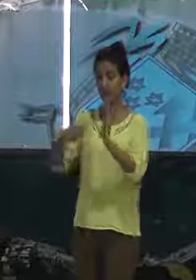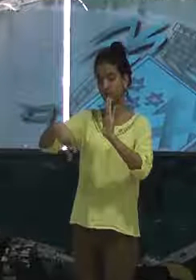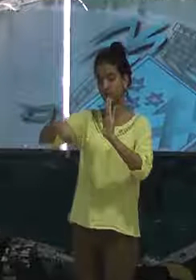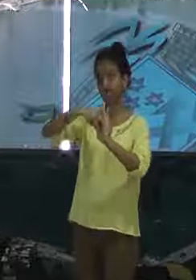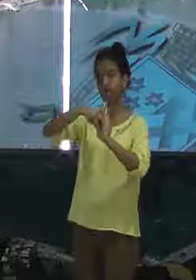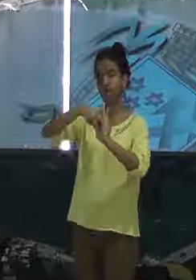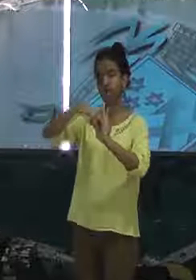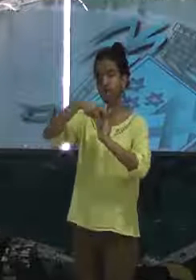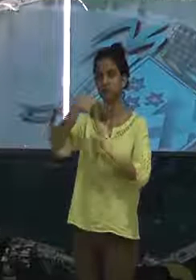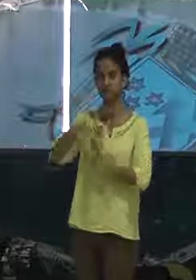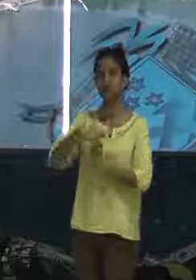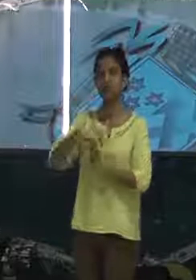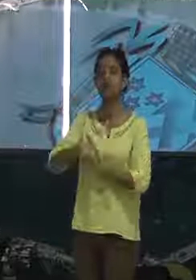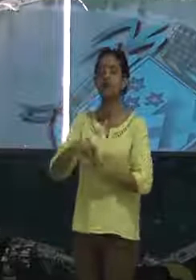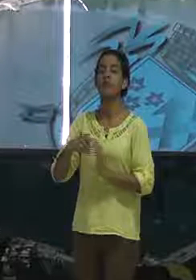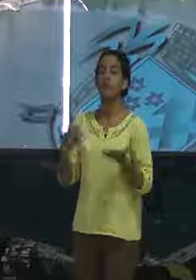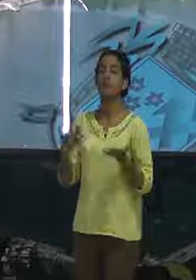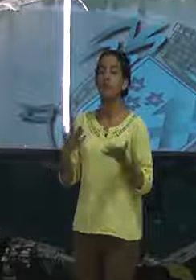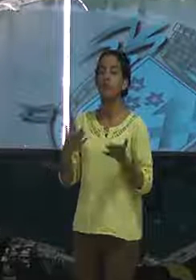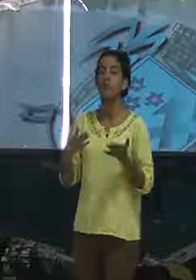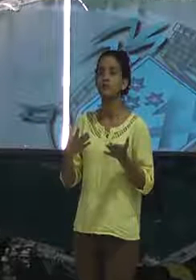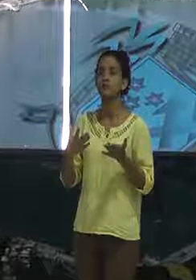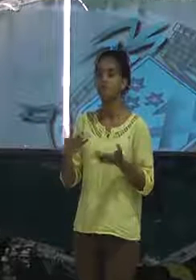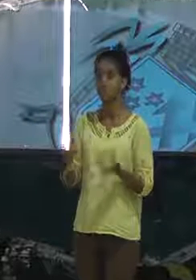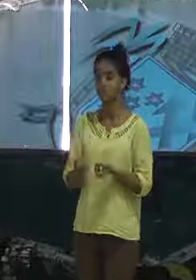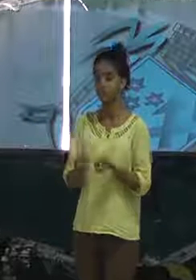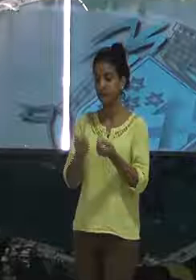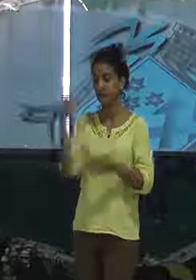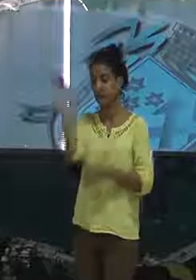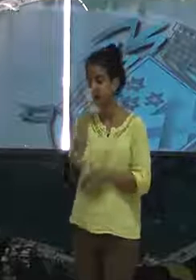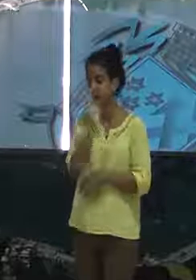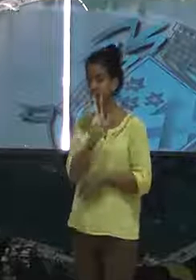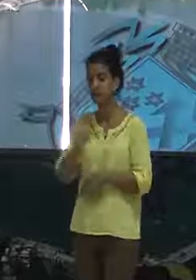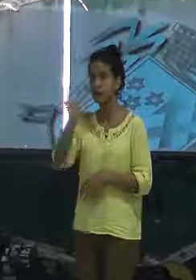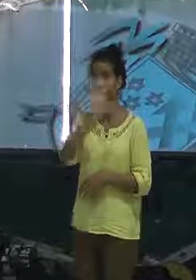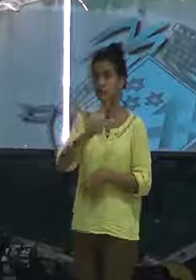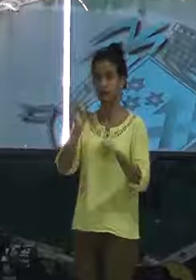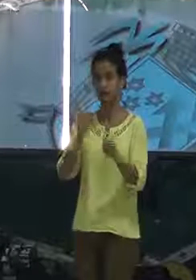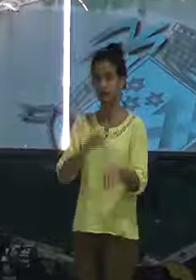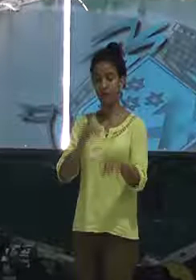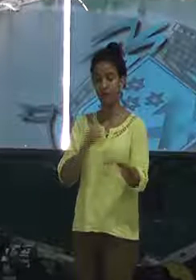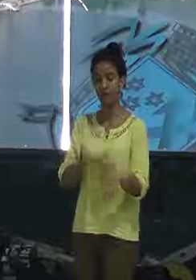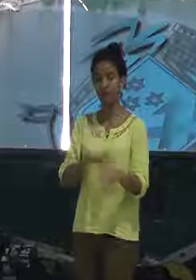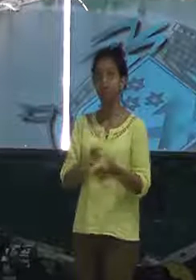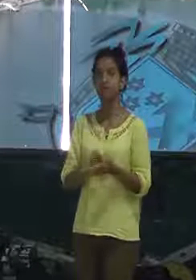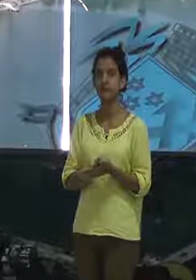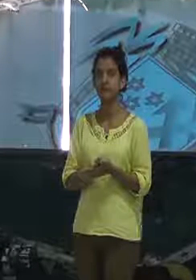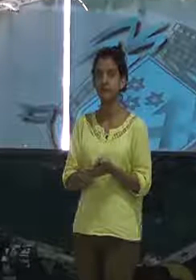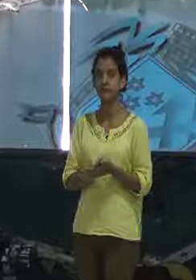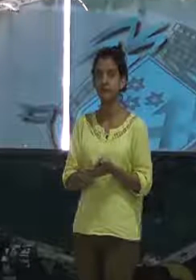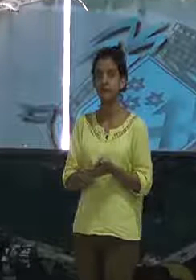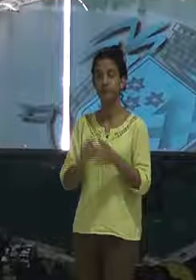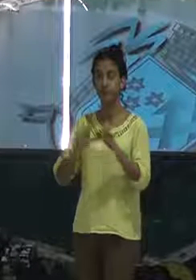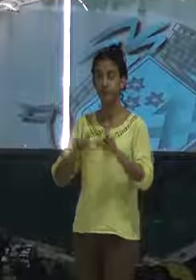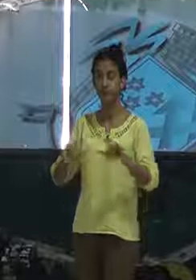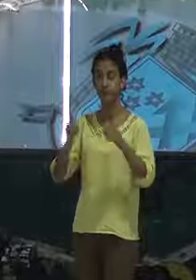a execução de programas do Fundo Nacional de Desenvolvimento da Educação, conforme abaixo.